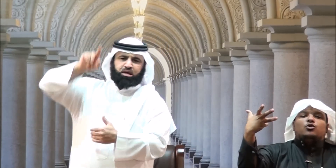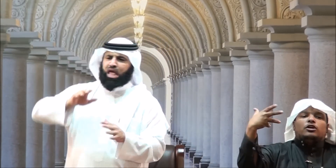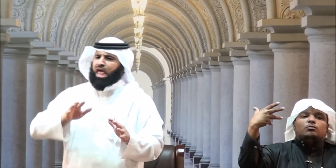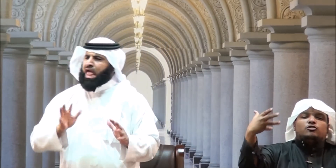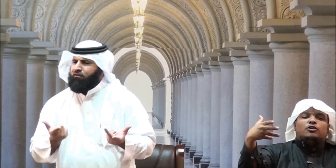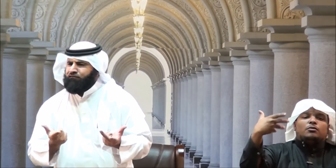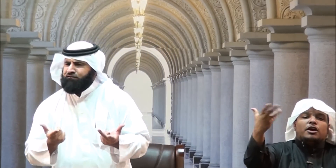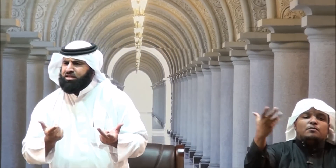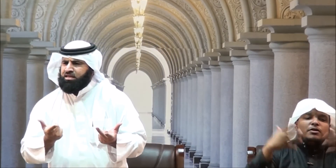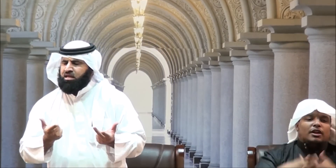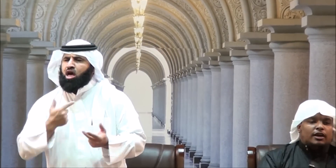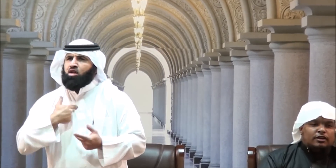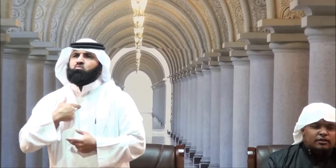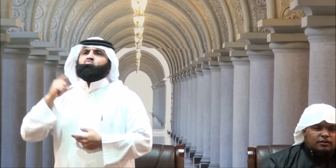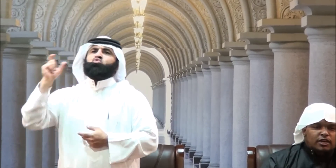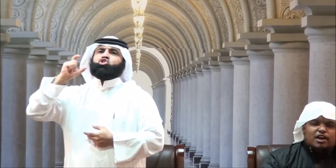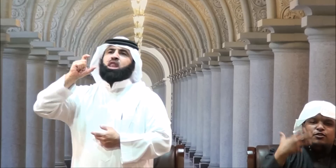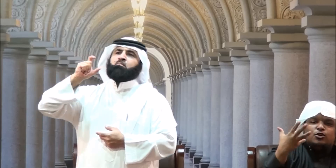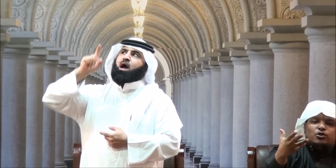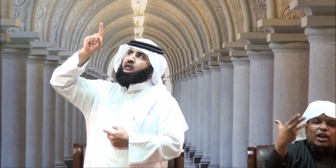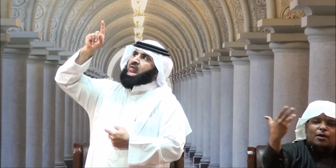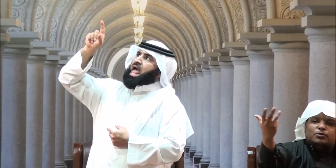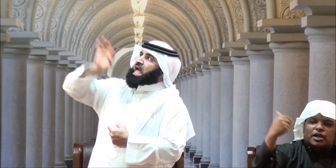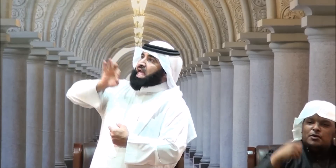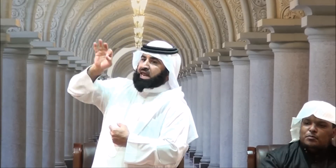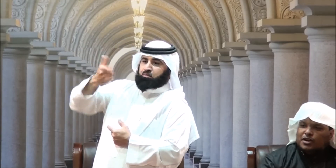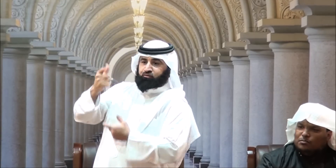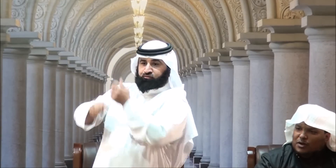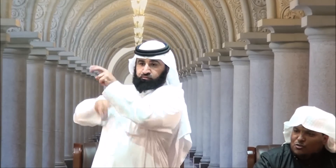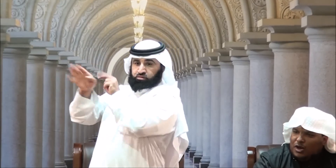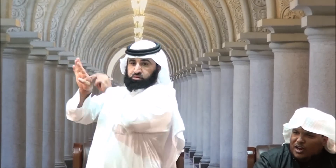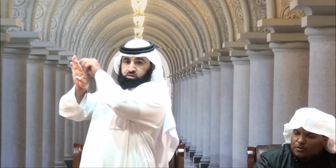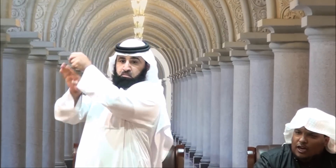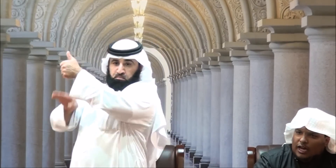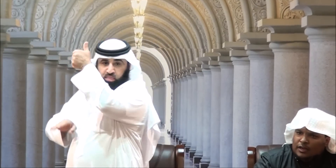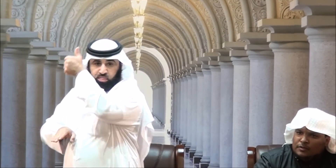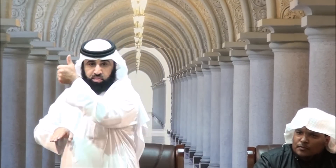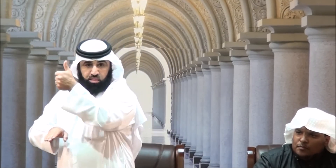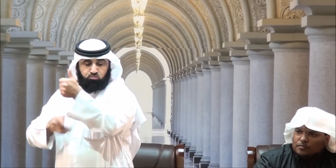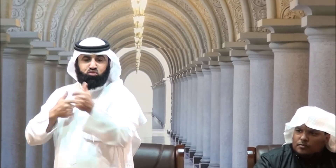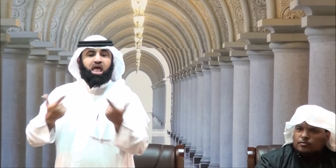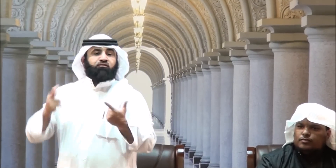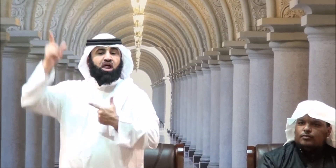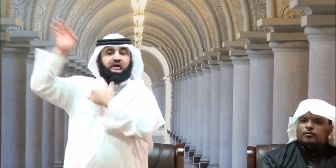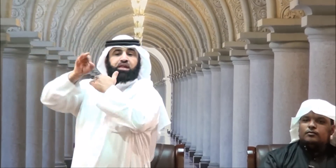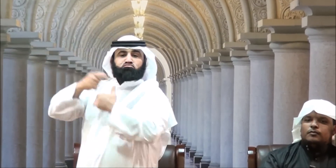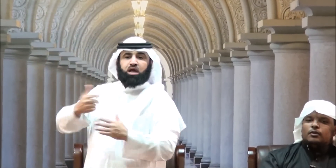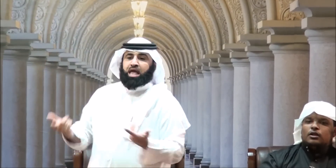كيف يكون المسلم قريب من الله كيف يكون العبد قريب من ربه سبحانه وتعالى